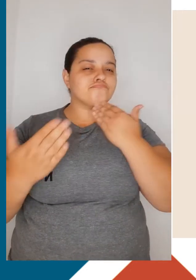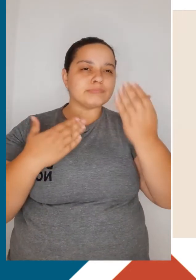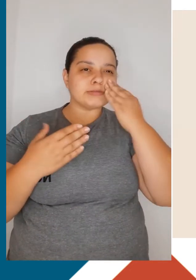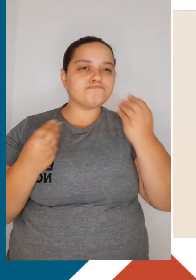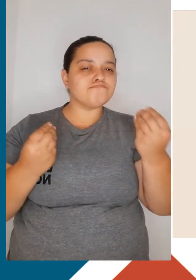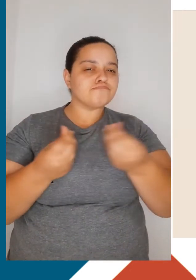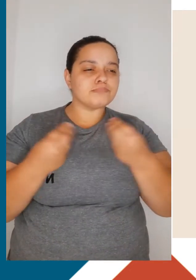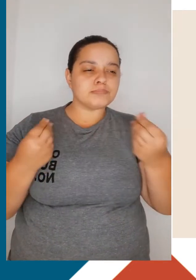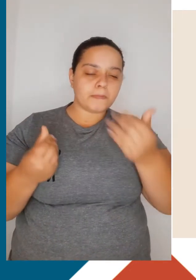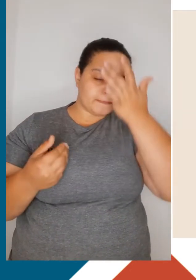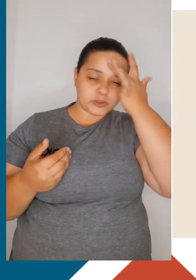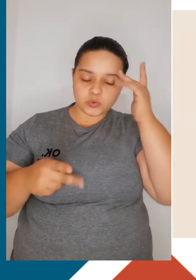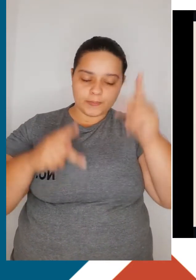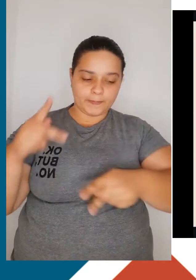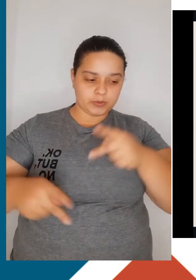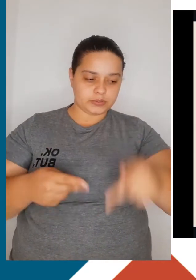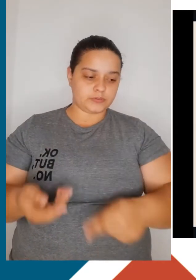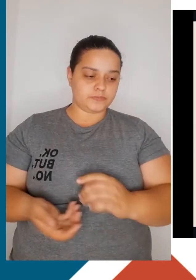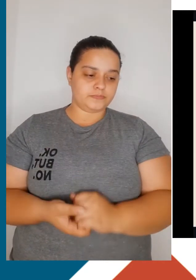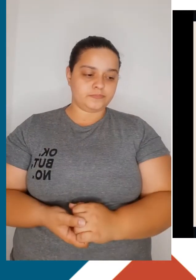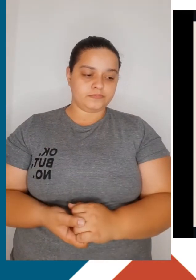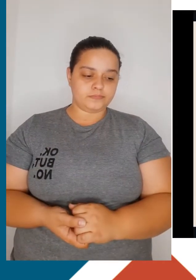negociação com os súditos.